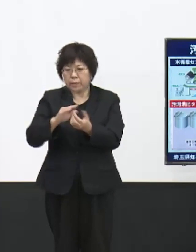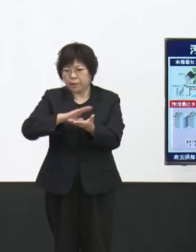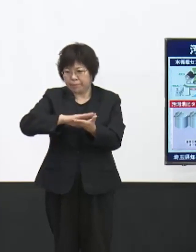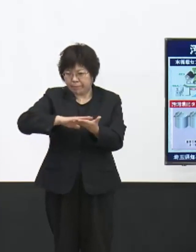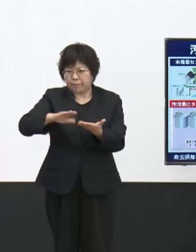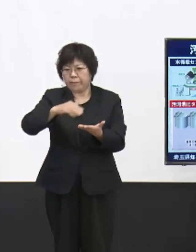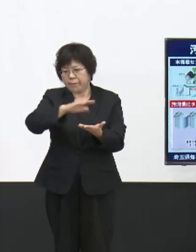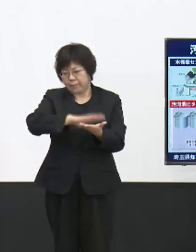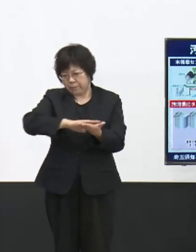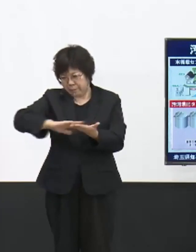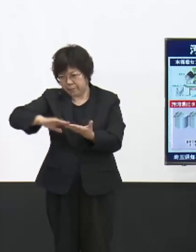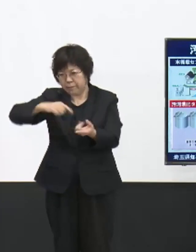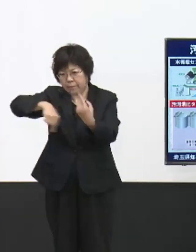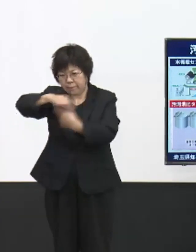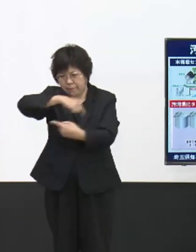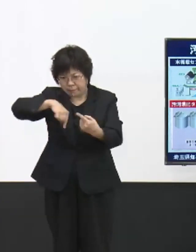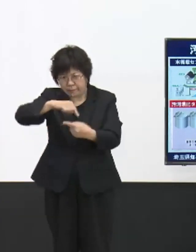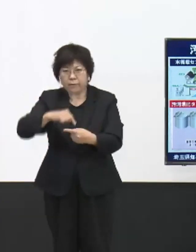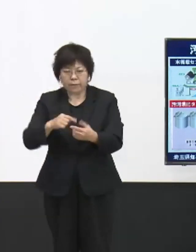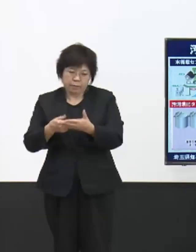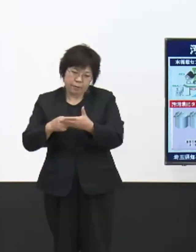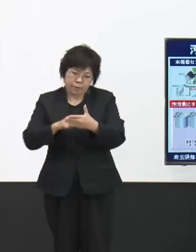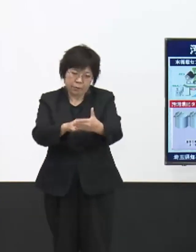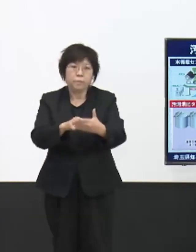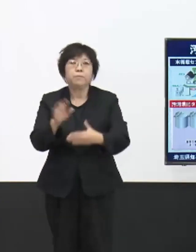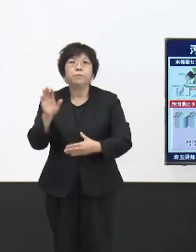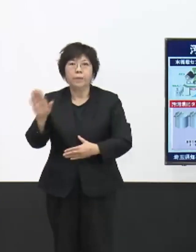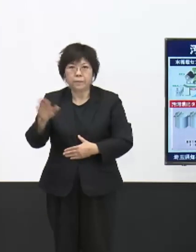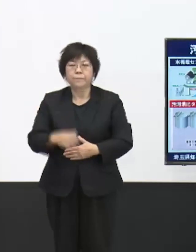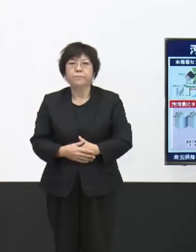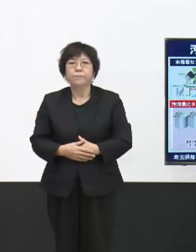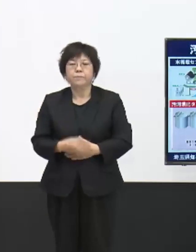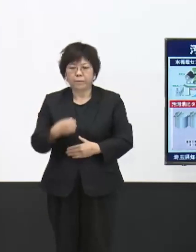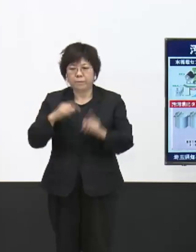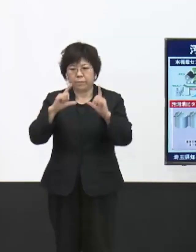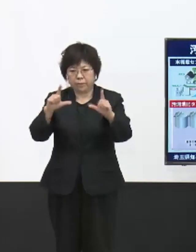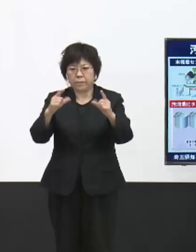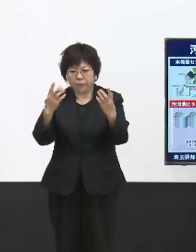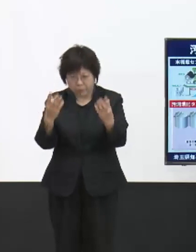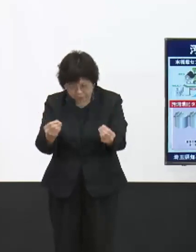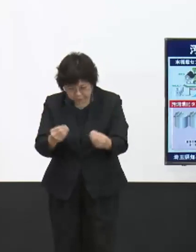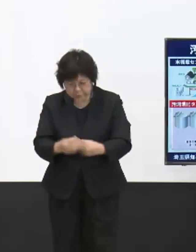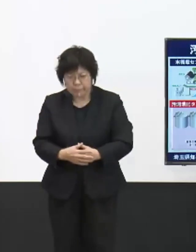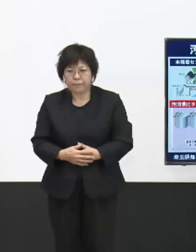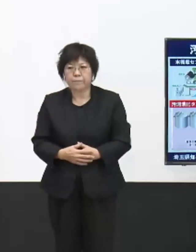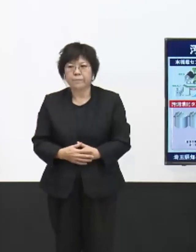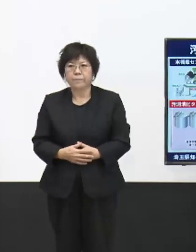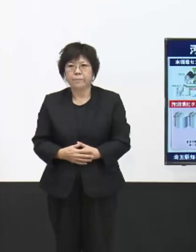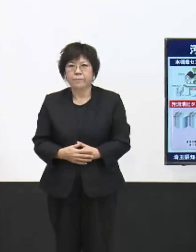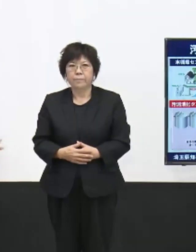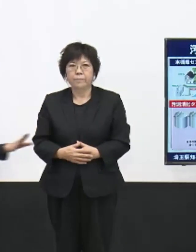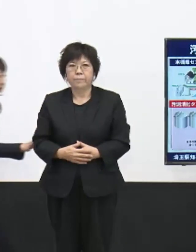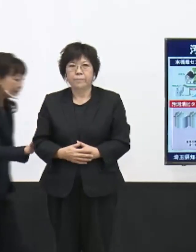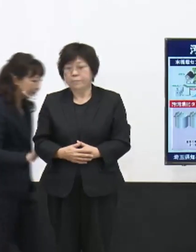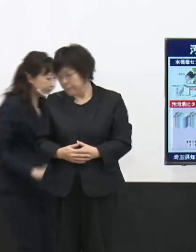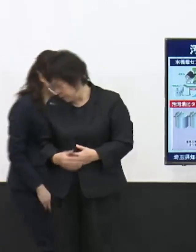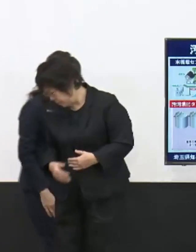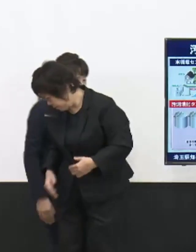事業を行っていきたいと考えております。私からは以上でございます。幹事社さん、よろしくお願いします。